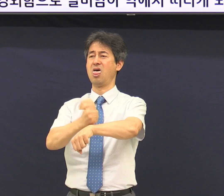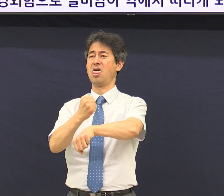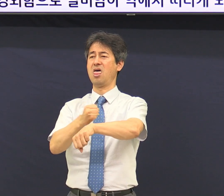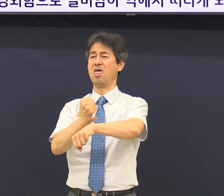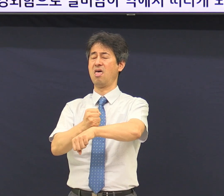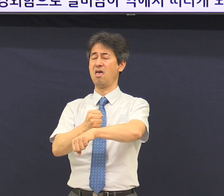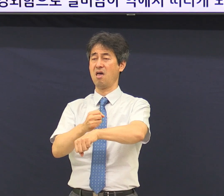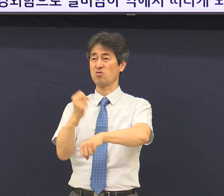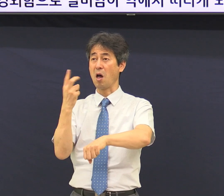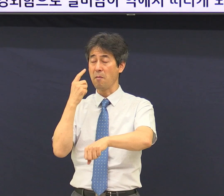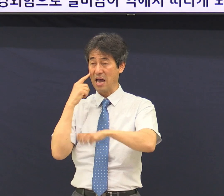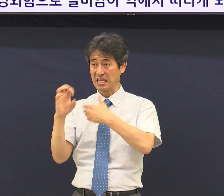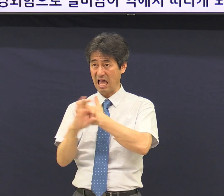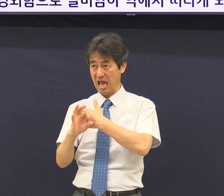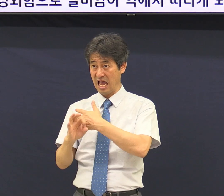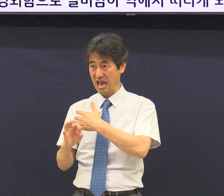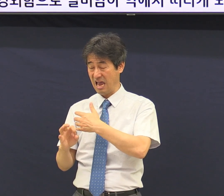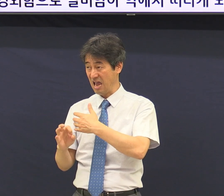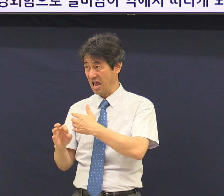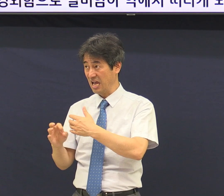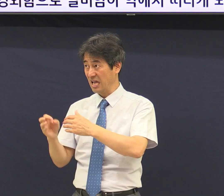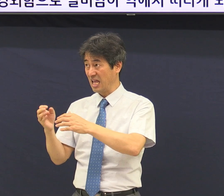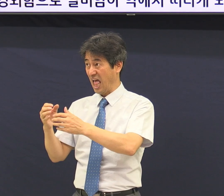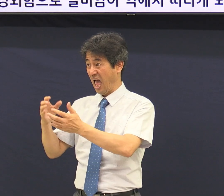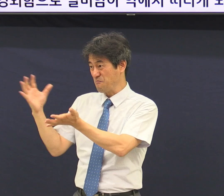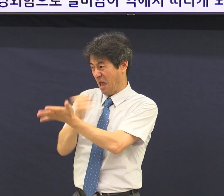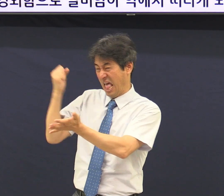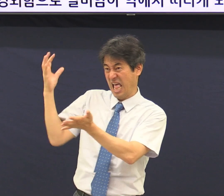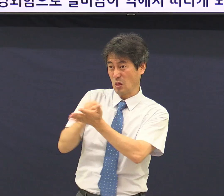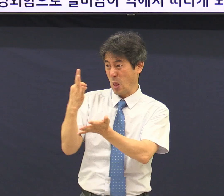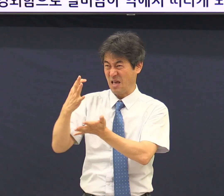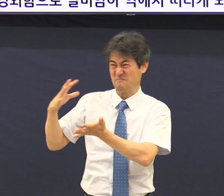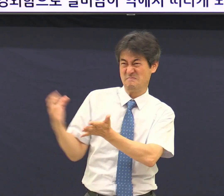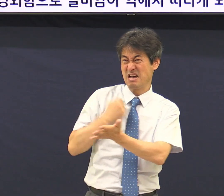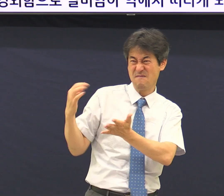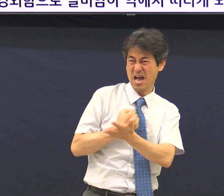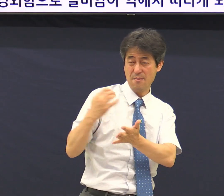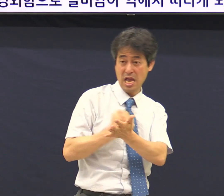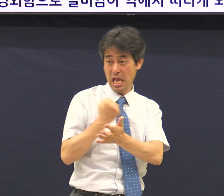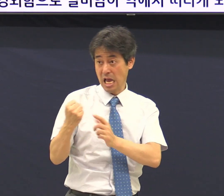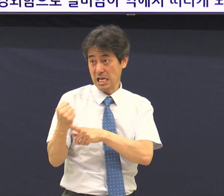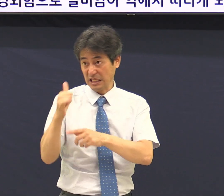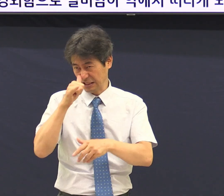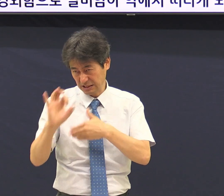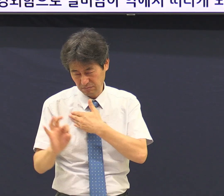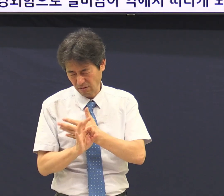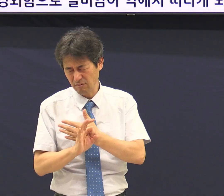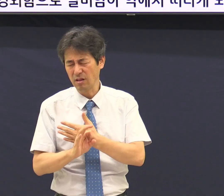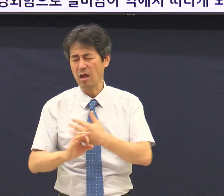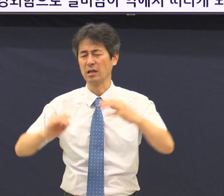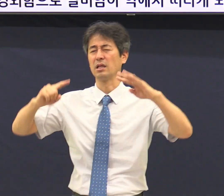착복하여 얻어낸 그 세금을 가난한 자들에게 나누고 내가 빼앗았던 그 돈이 있다고